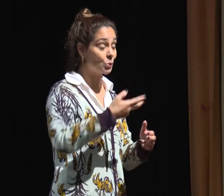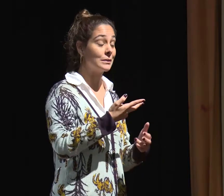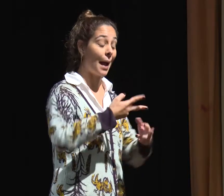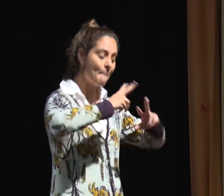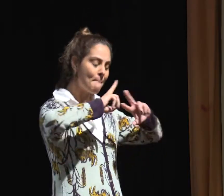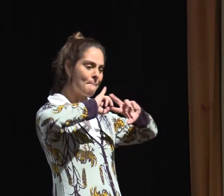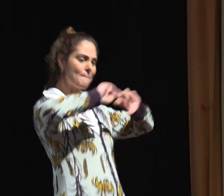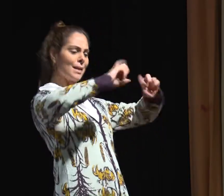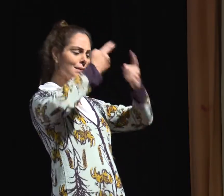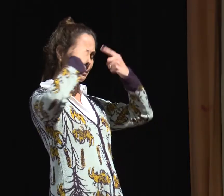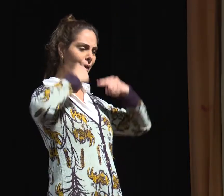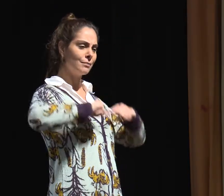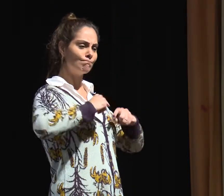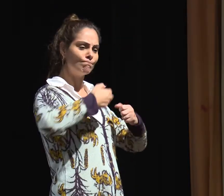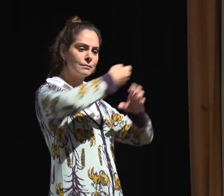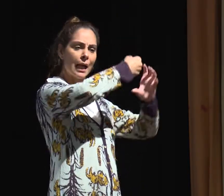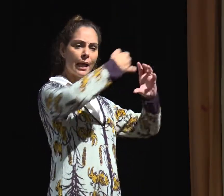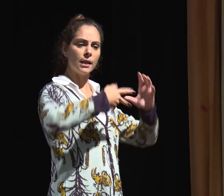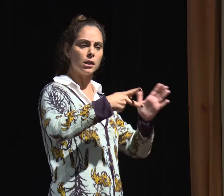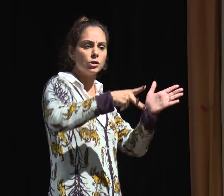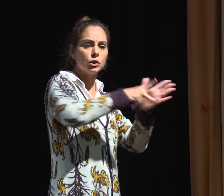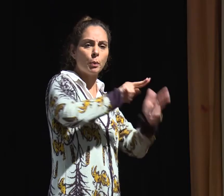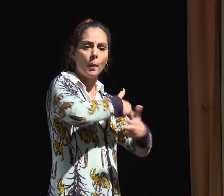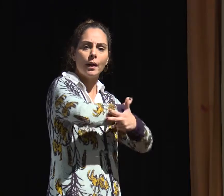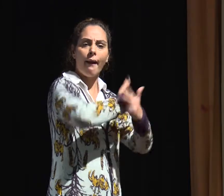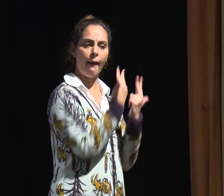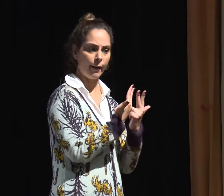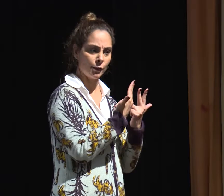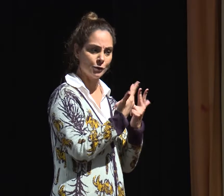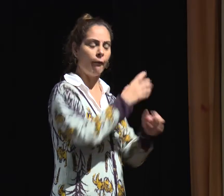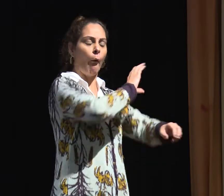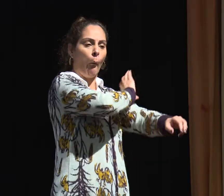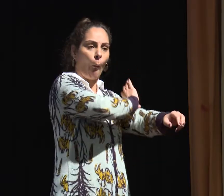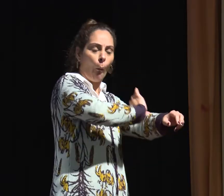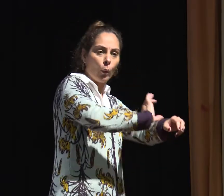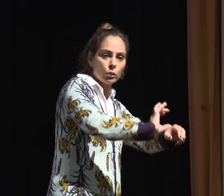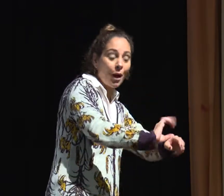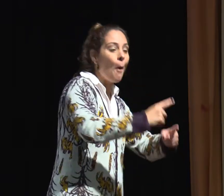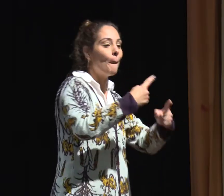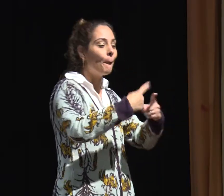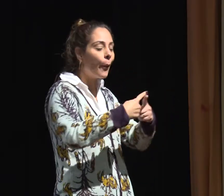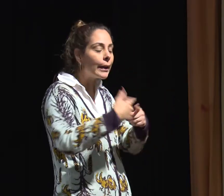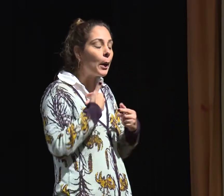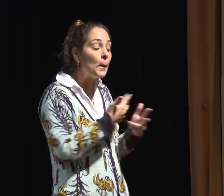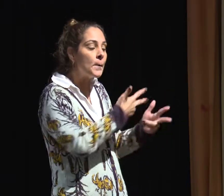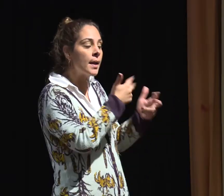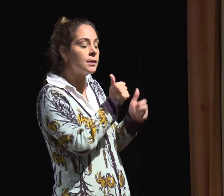diz a respeito de estimular o aluno a se perceber as suas características étnicas, culturais,